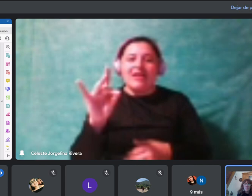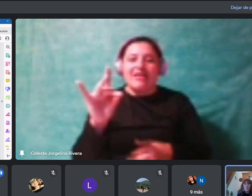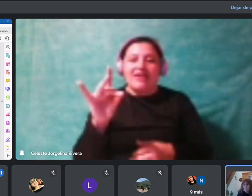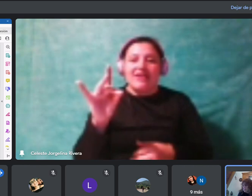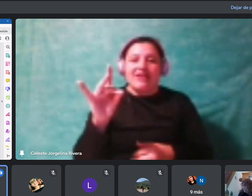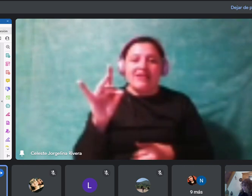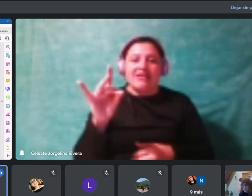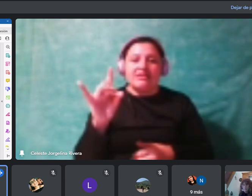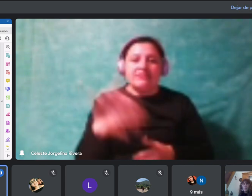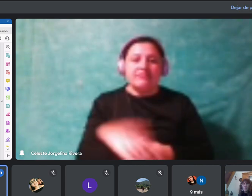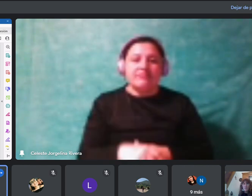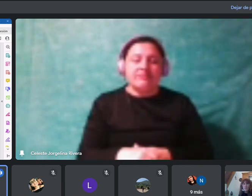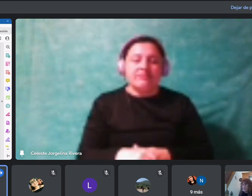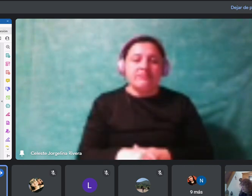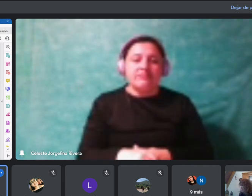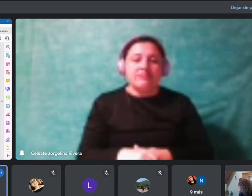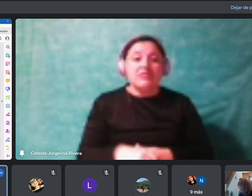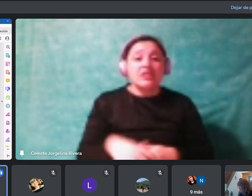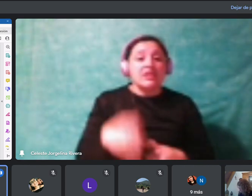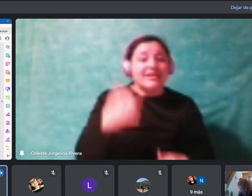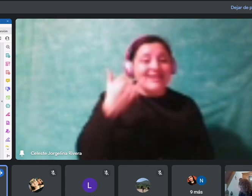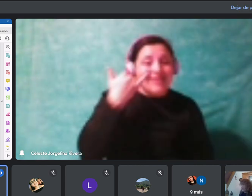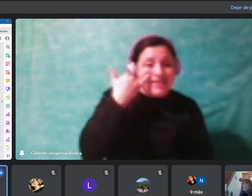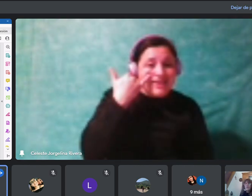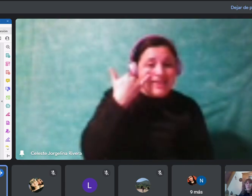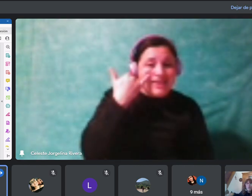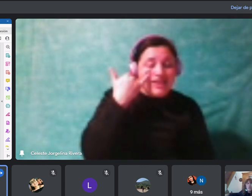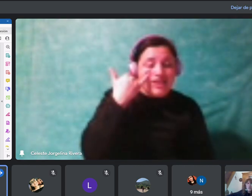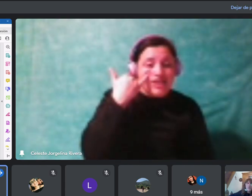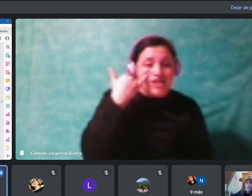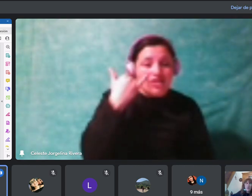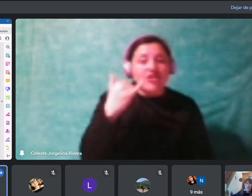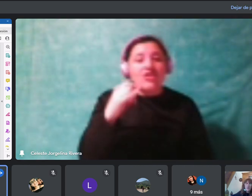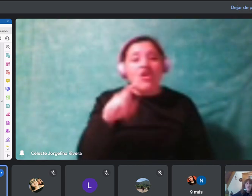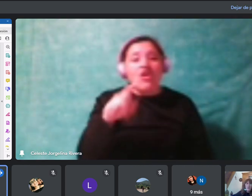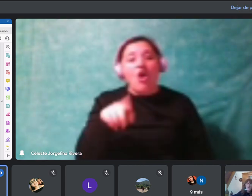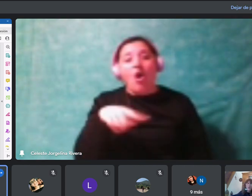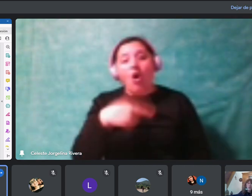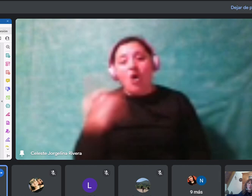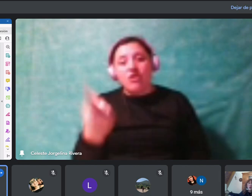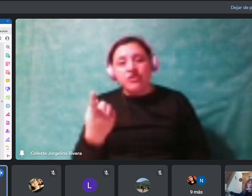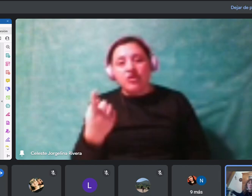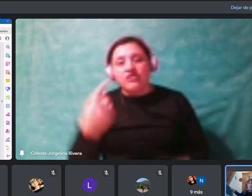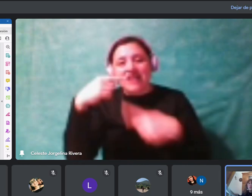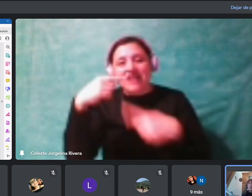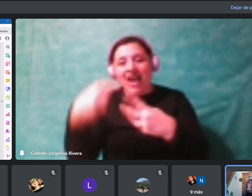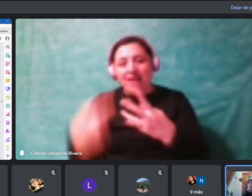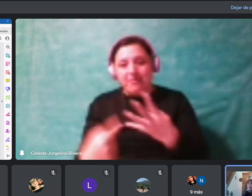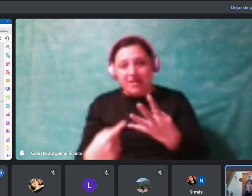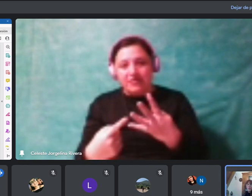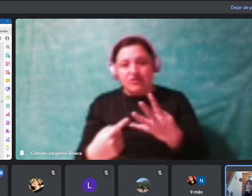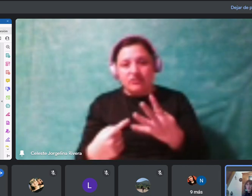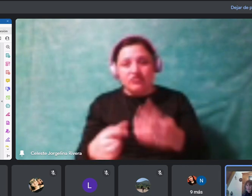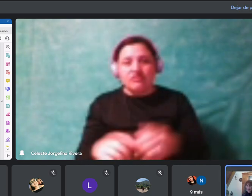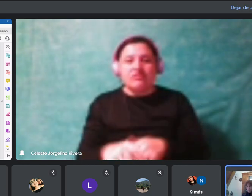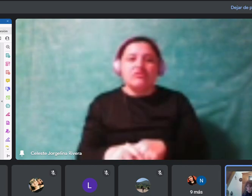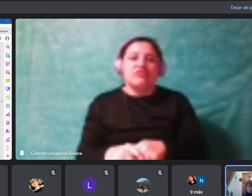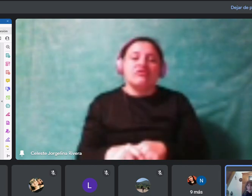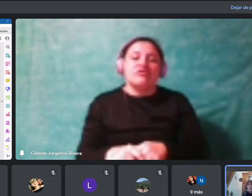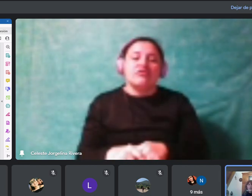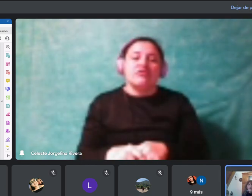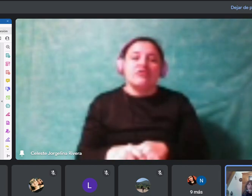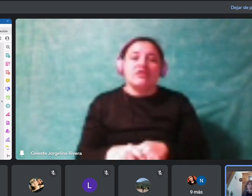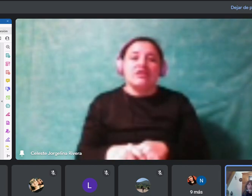Y otros aspectos de los cambios en la cultura digital. No de los cambios, sino hay otros aspectos de la